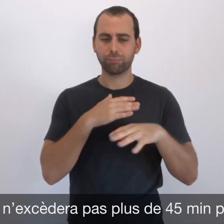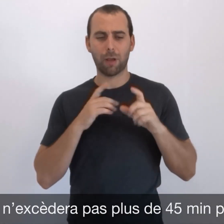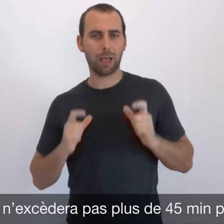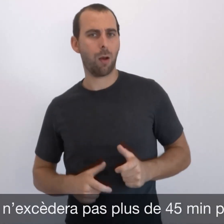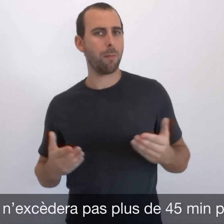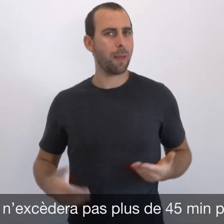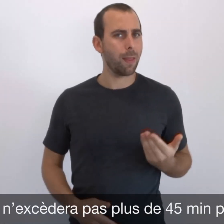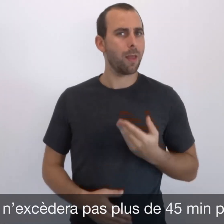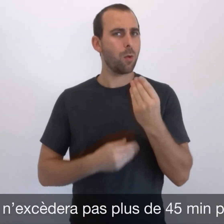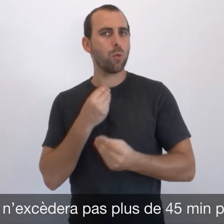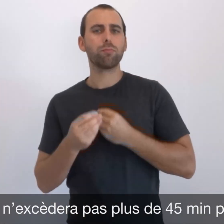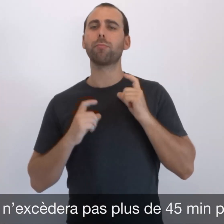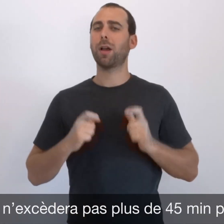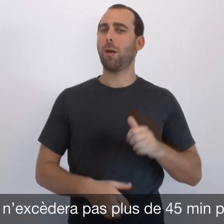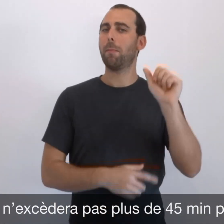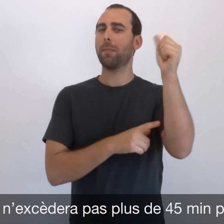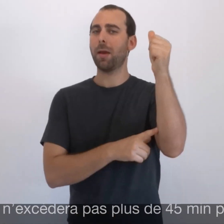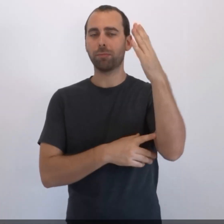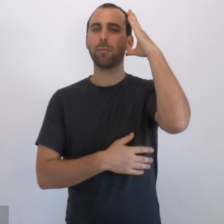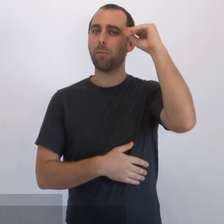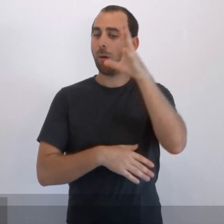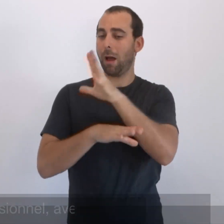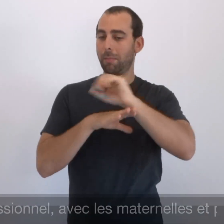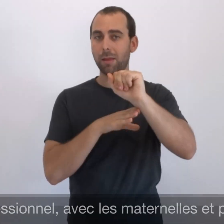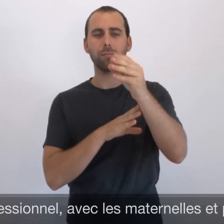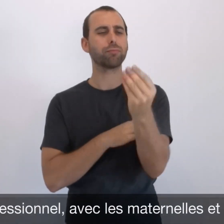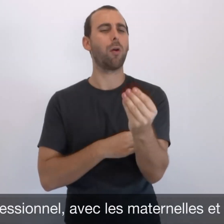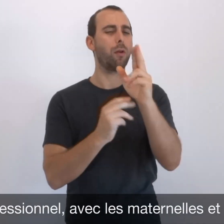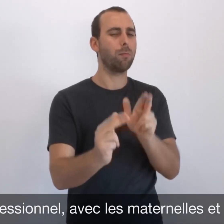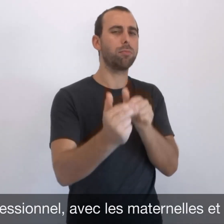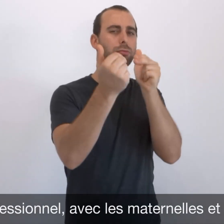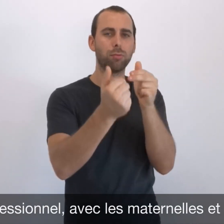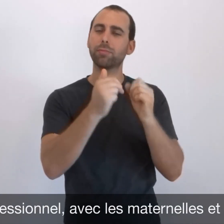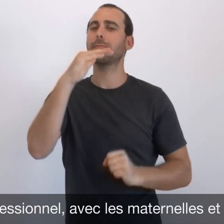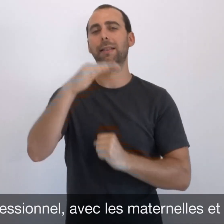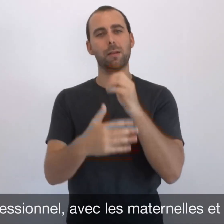plus de 45 minutes par jour, par professionnel, avec les maternelles et primaires.